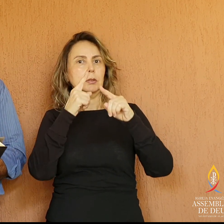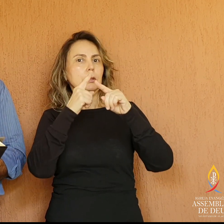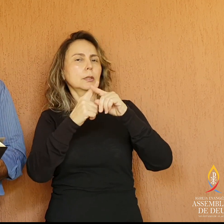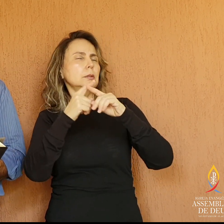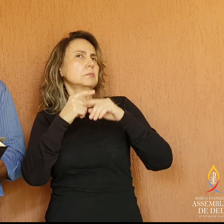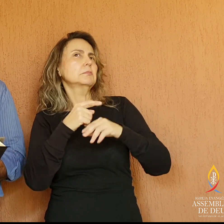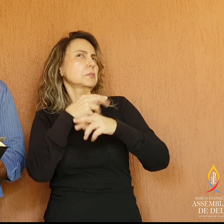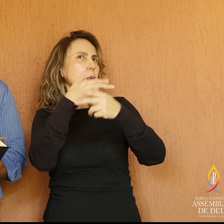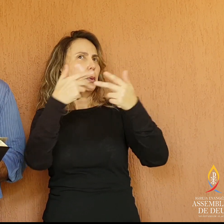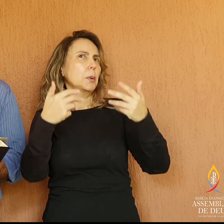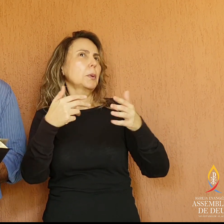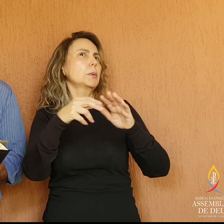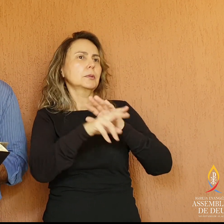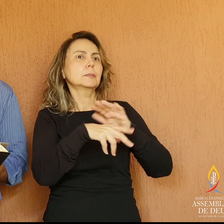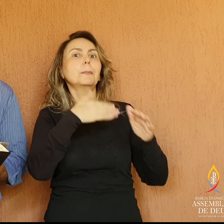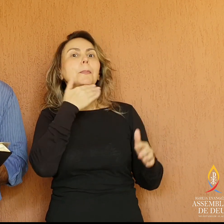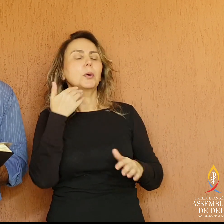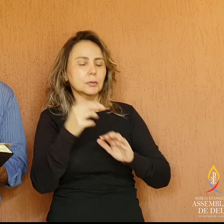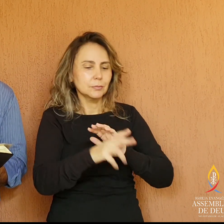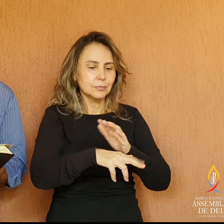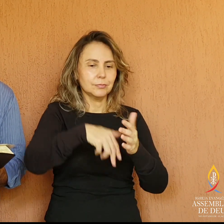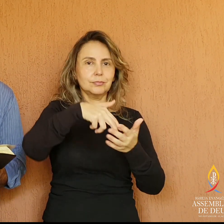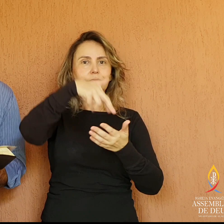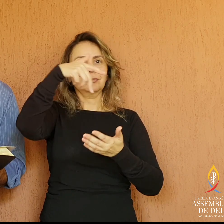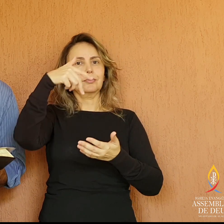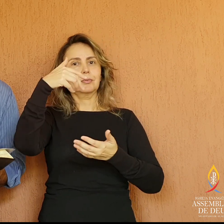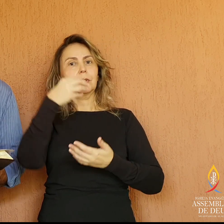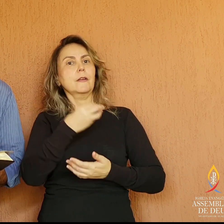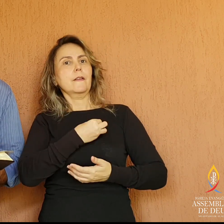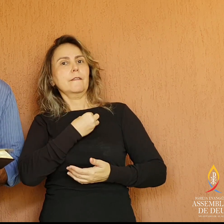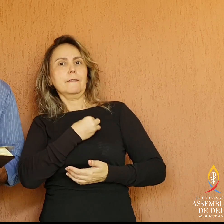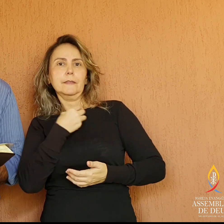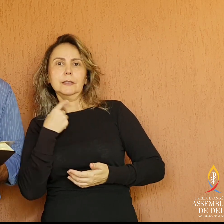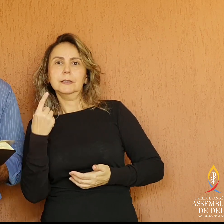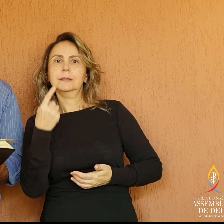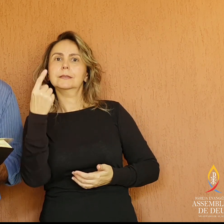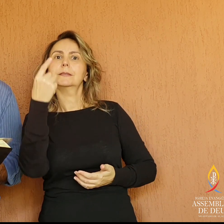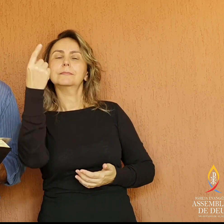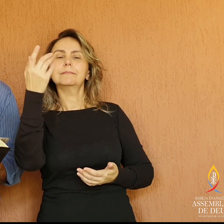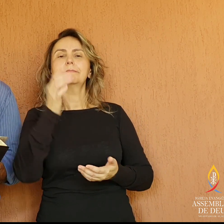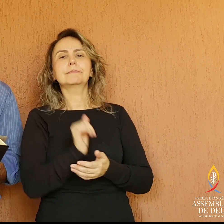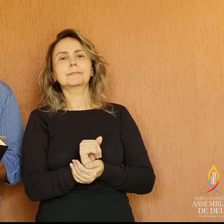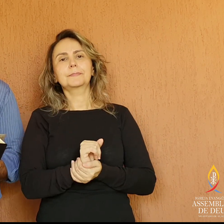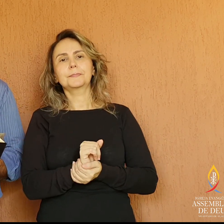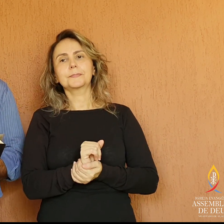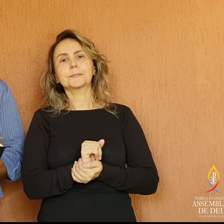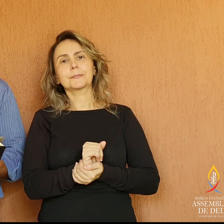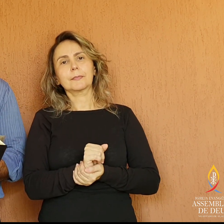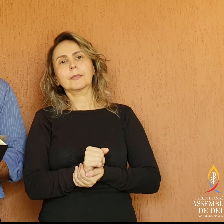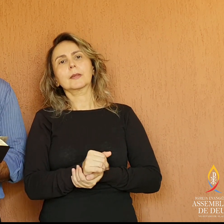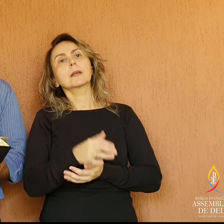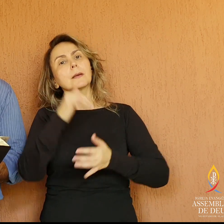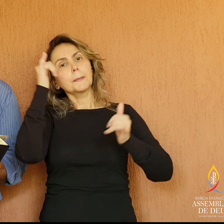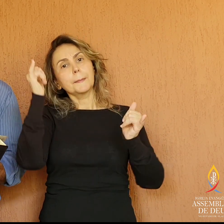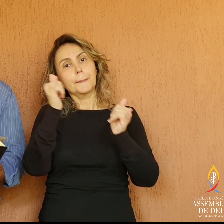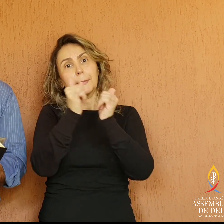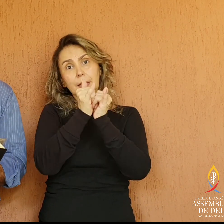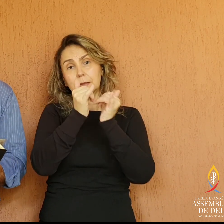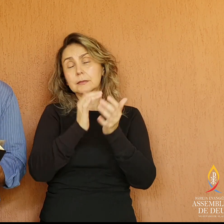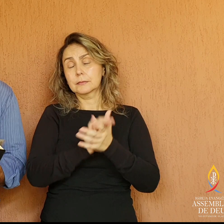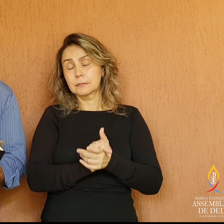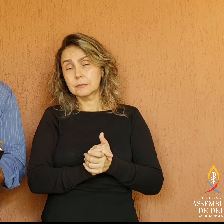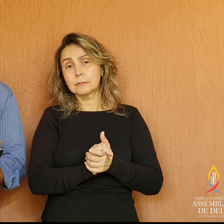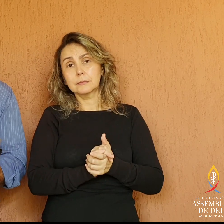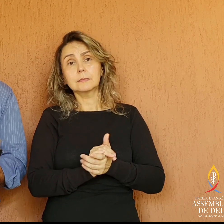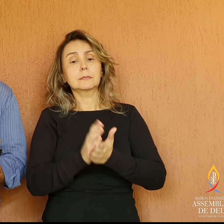dos mortos, vida após morte e remissão de pecados. Então, isso